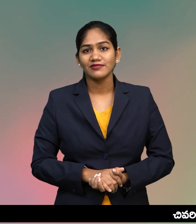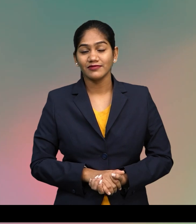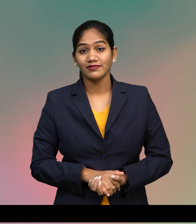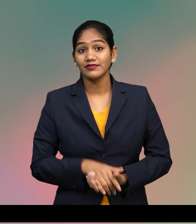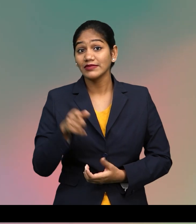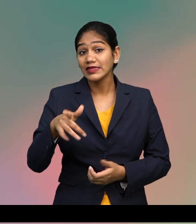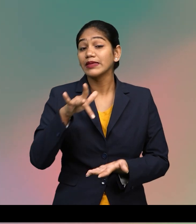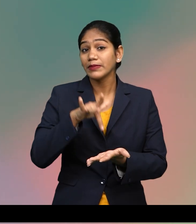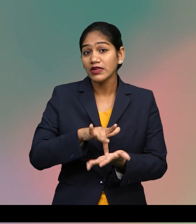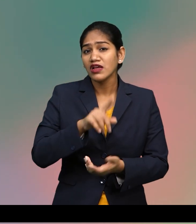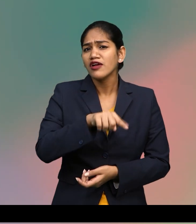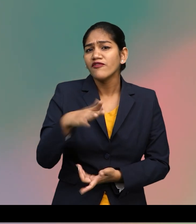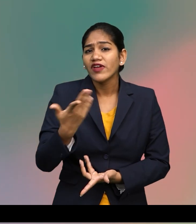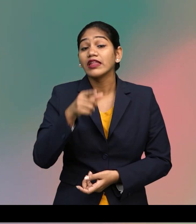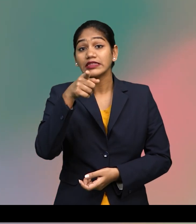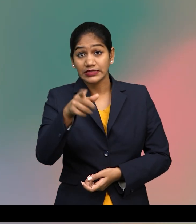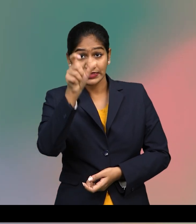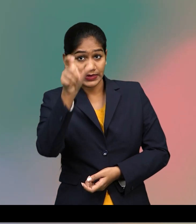ఒక స్థలం అక్కడ వ్యక్తి